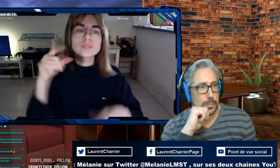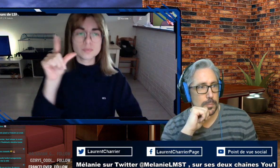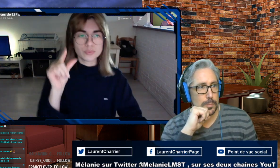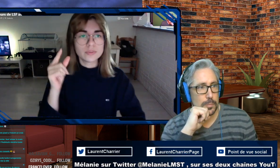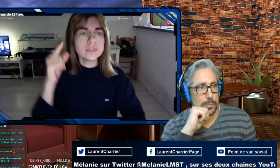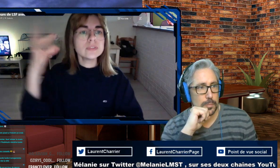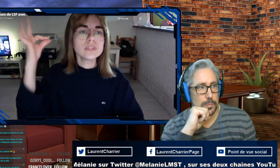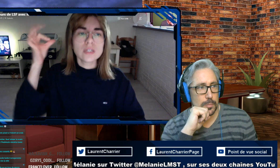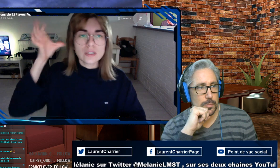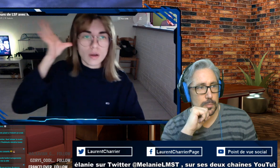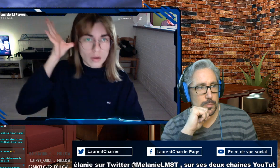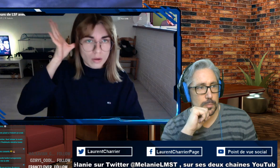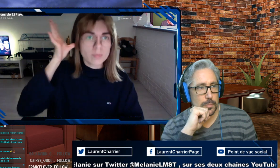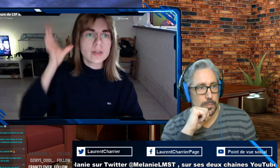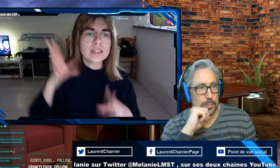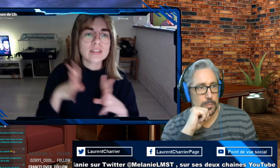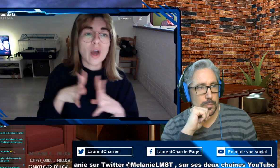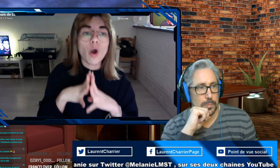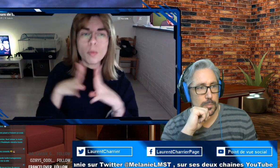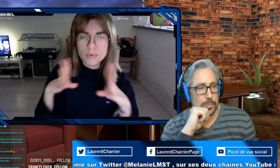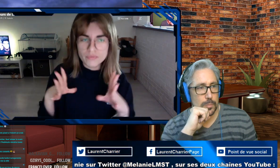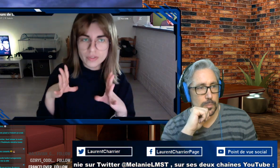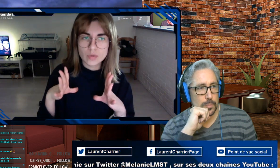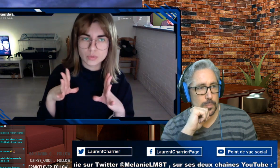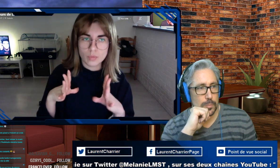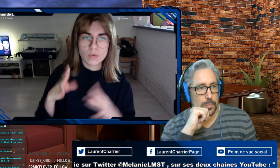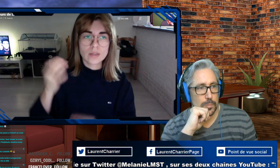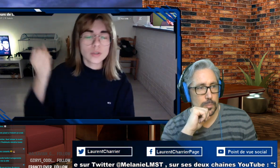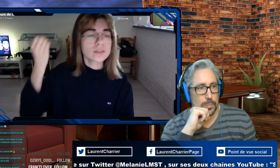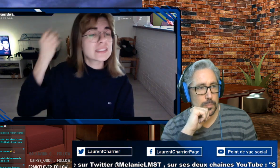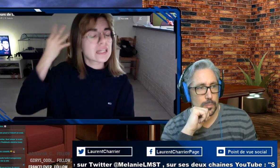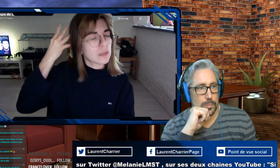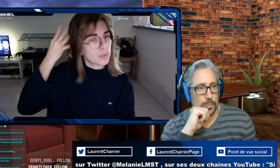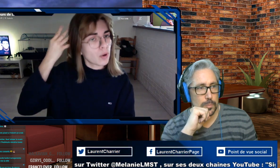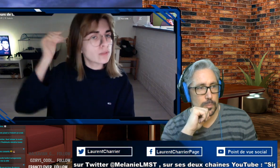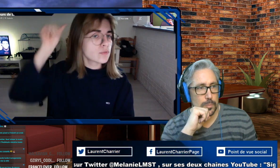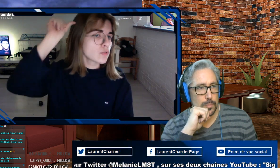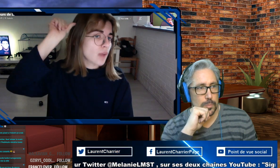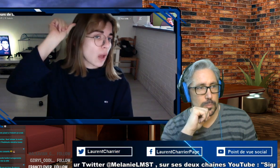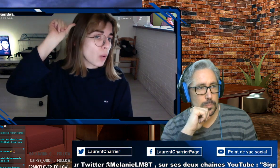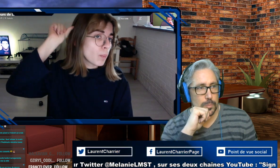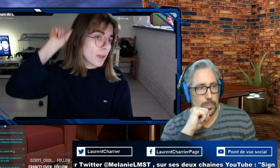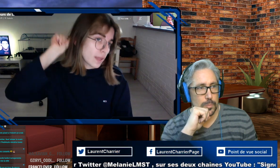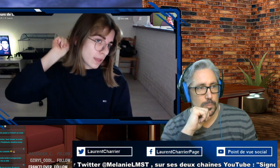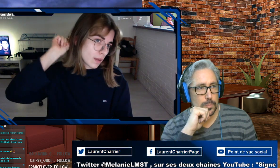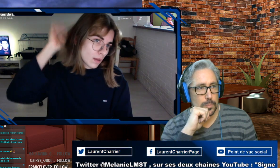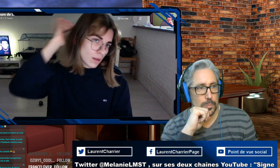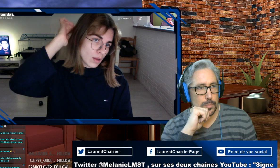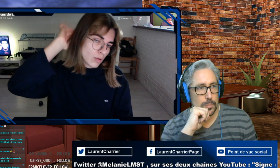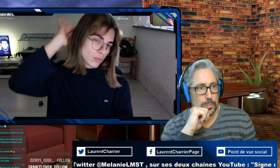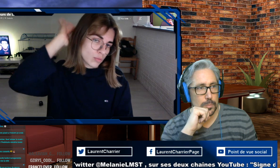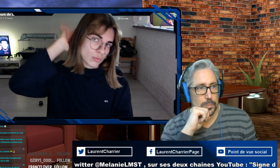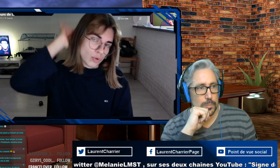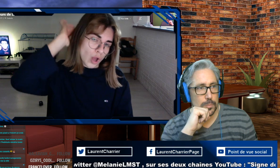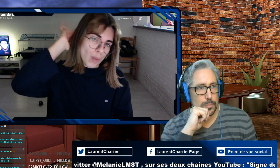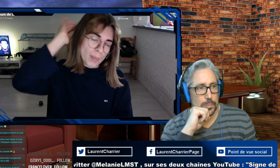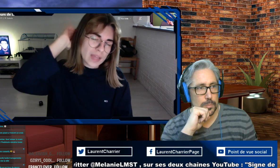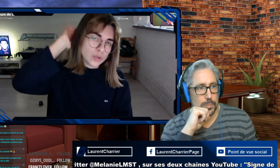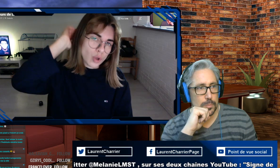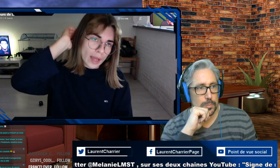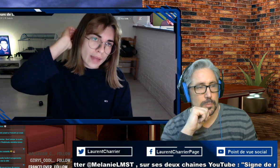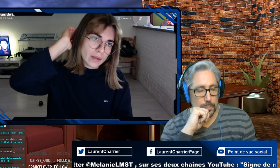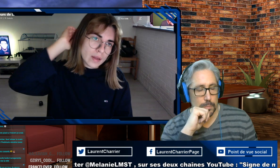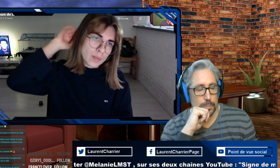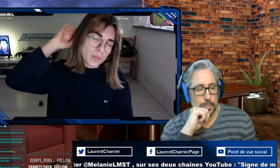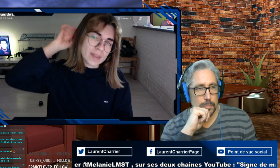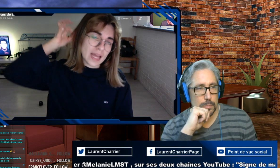Voilà, donc c'est petit. Hein, et t'as hop, plus fin le son. Tandis qu'un implant, il peut te faire opérer près